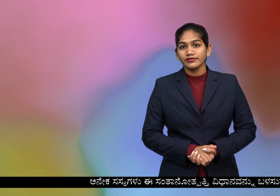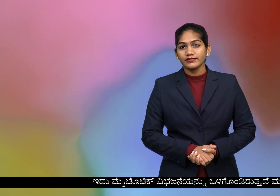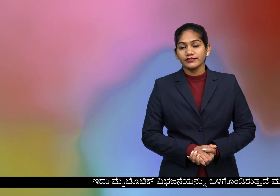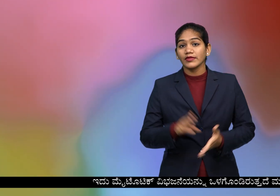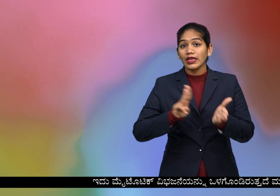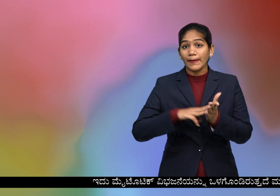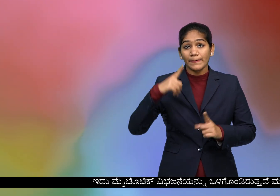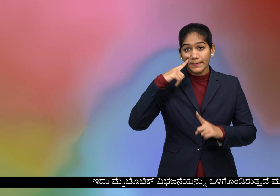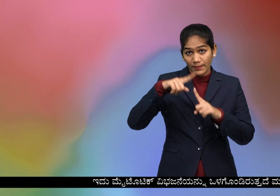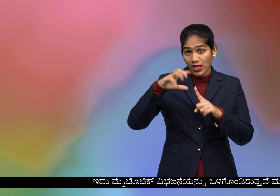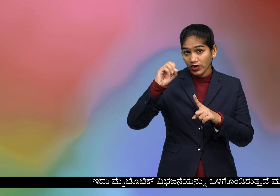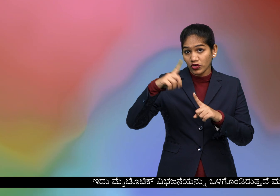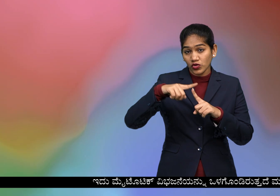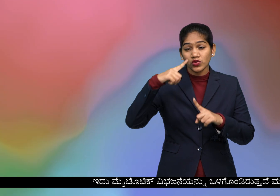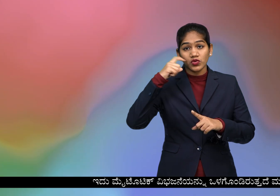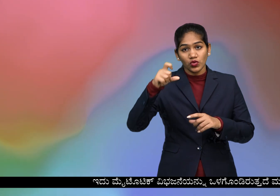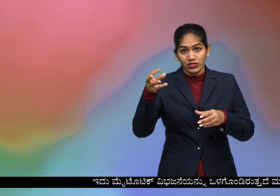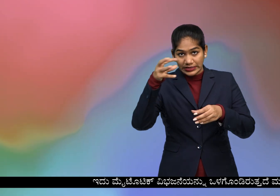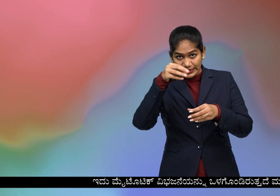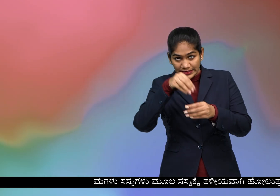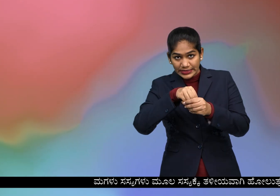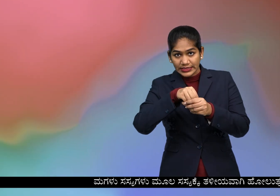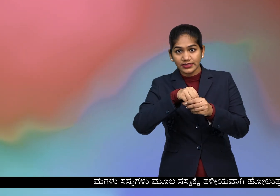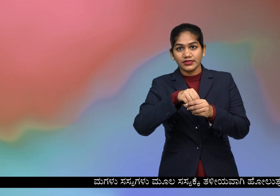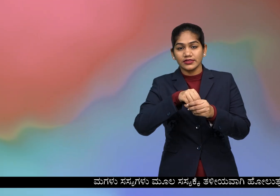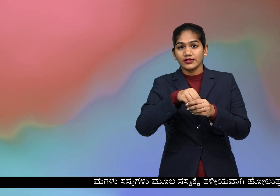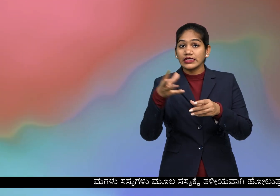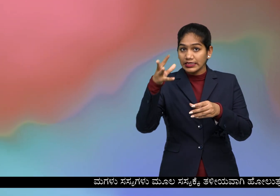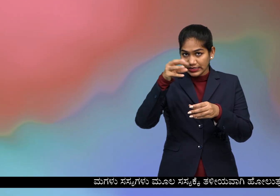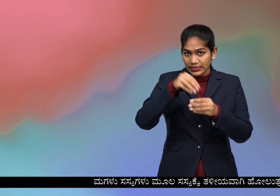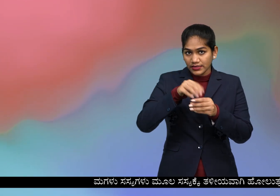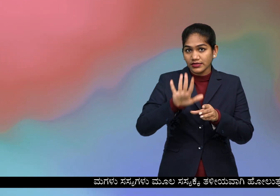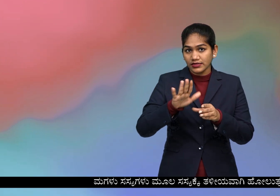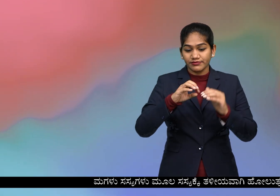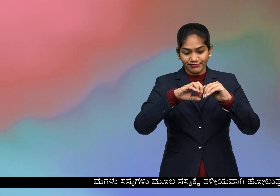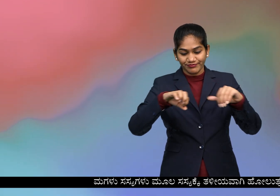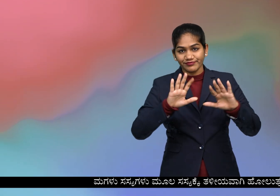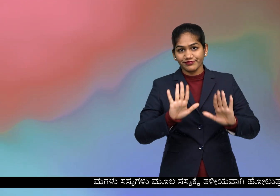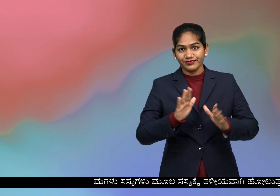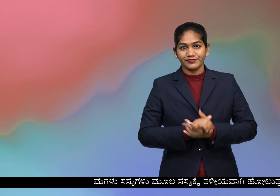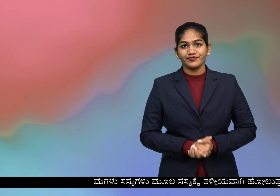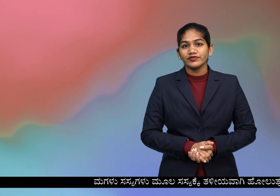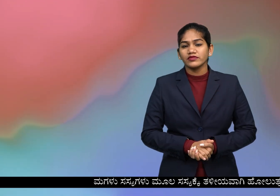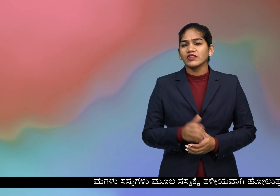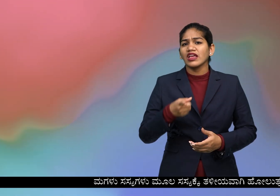ಇದು ಮೈಟೊಟಿಕ್ ವಿಭಜನೆಯನ್ನ ಒಳಗೊಂಡಿರುತ್ತದೆ ಮತ್ತು ಮಗಳು ಸಸ್ಯಗಳು ಮೂಲ ಸಸ್ಯಕ್ಕೆ ತಳೀಯವಾಗಿ ಹೋಲುತ್ತವೆ.